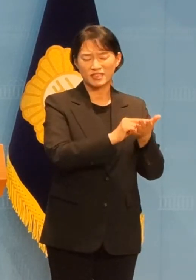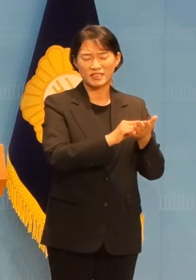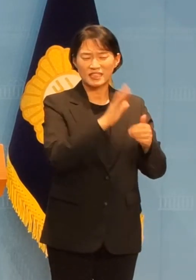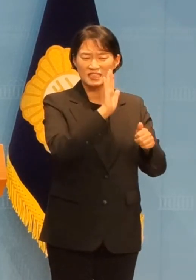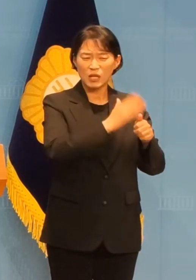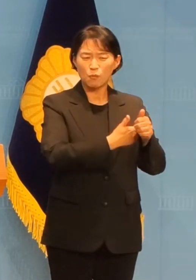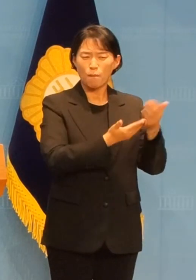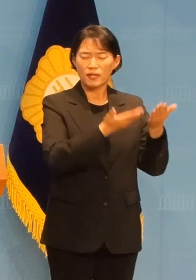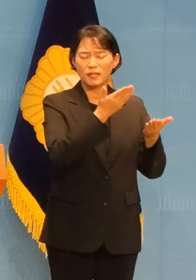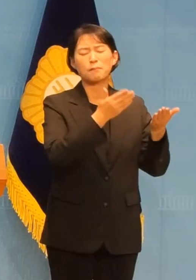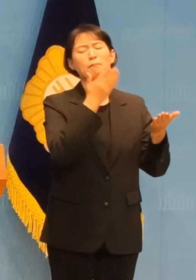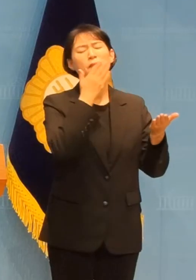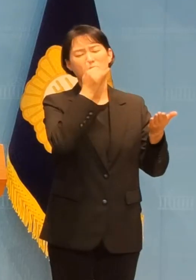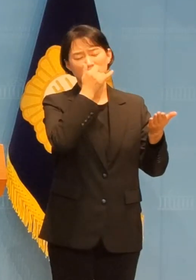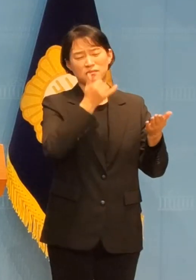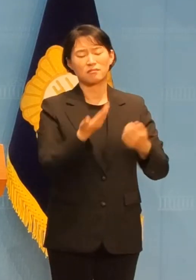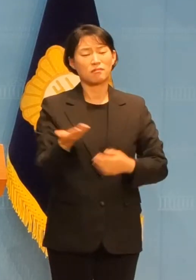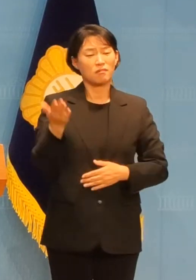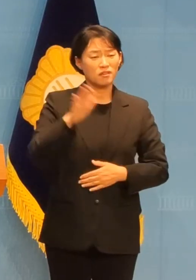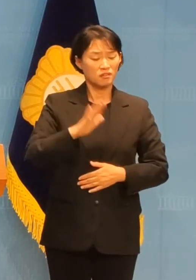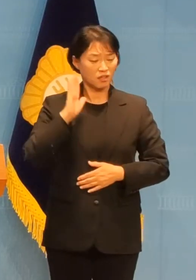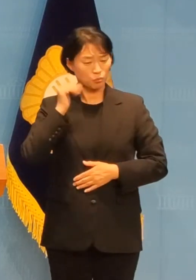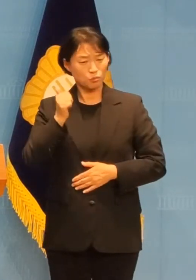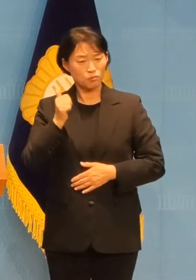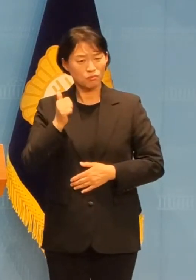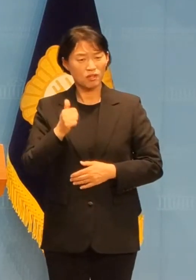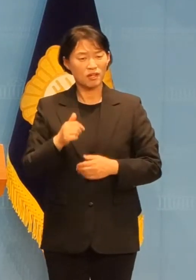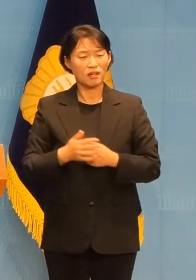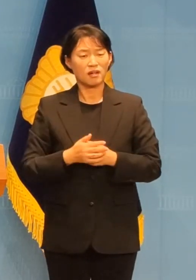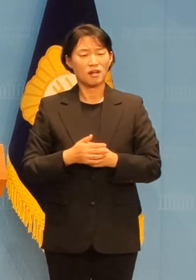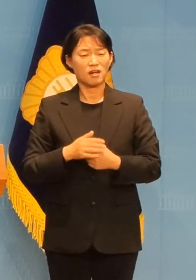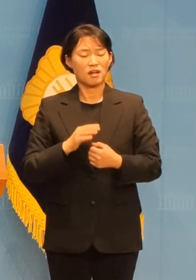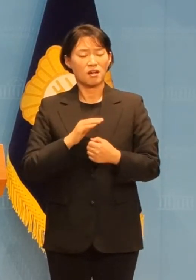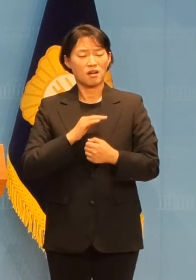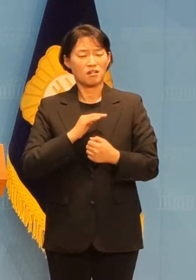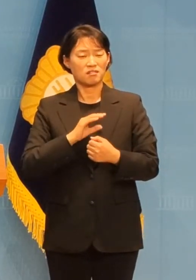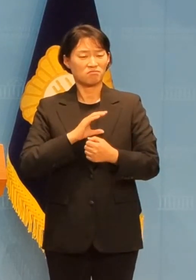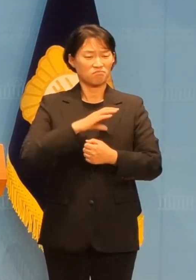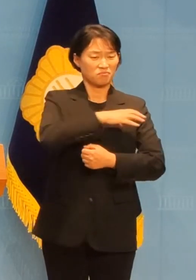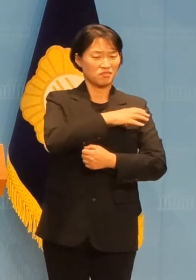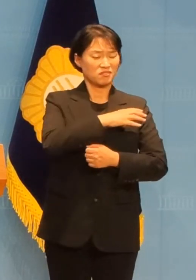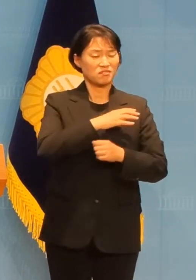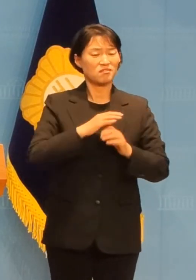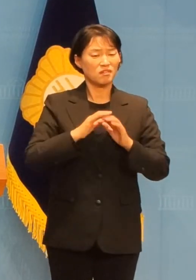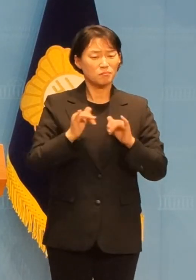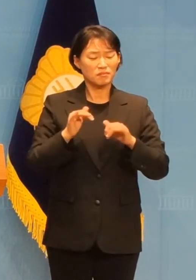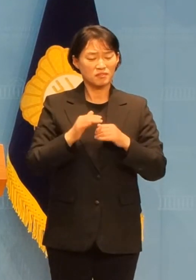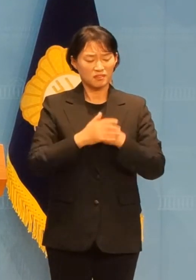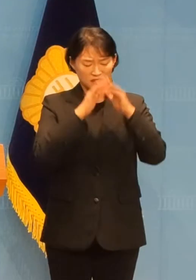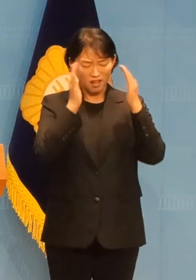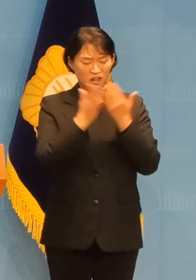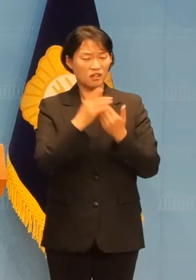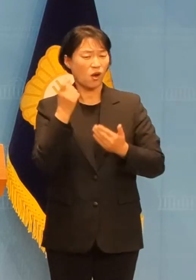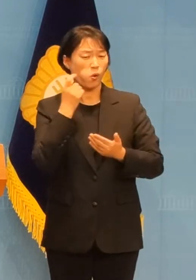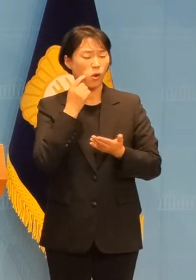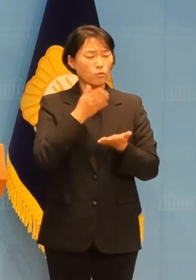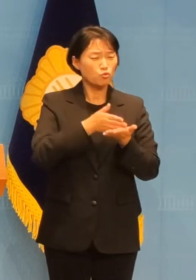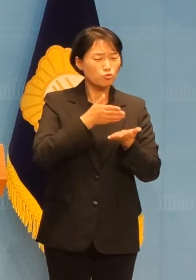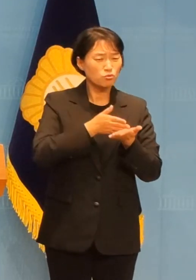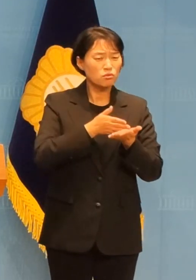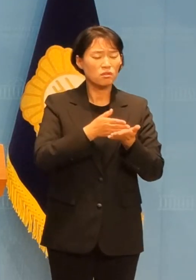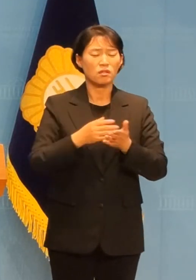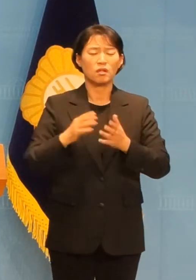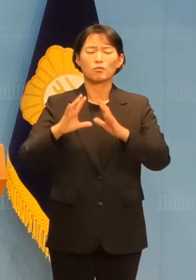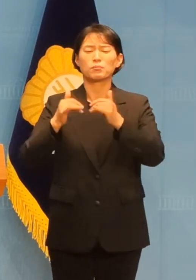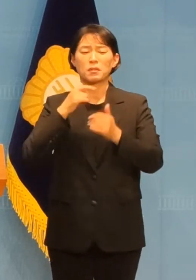판단을 할 수는 있습니다. 그러나 대통령과 집권 여당이 사리 분별 없이 가짜뉴스를 무기 삼아